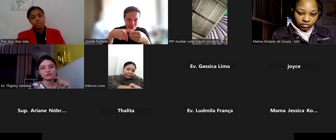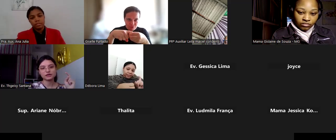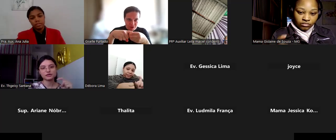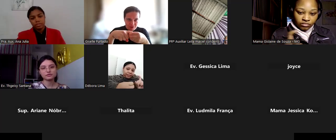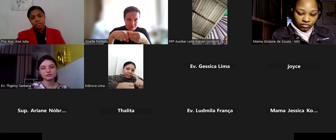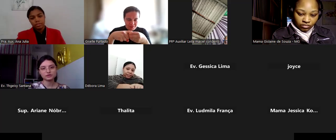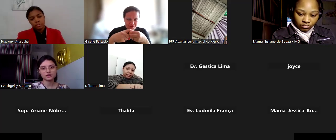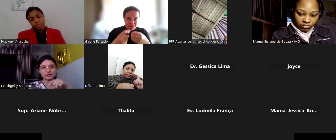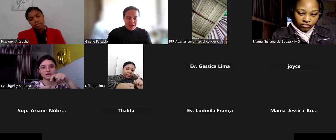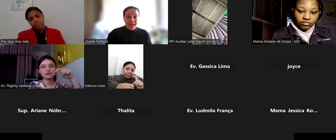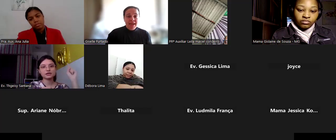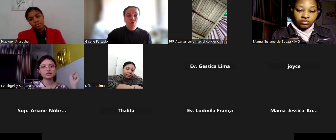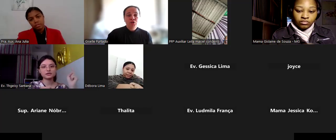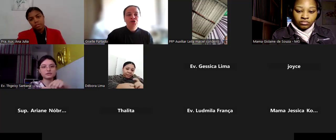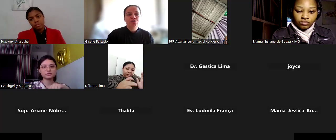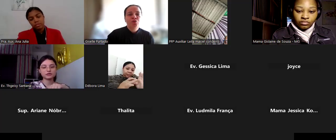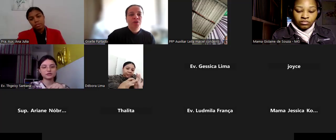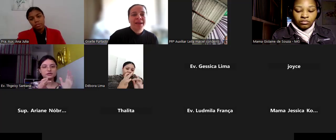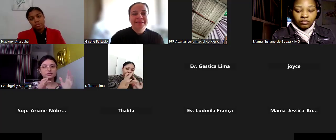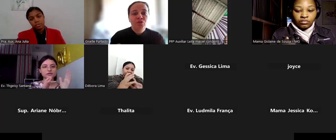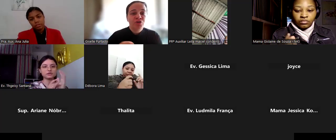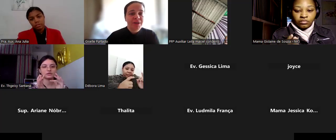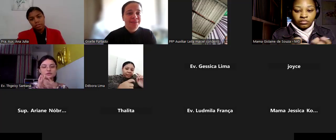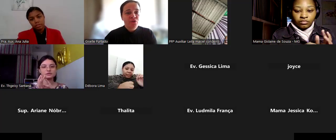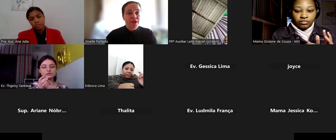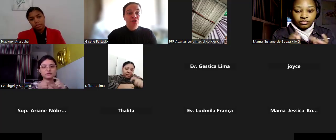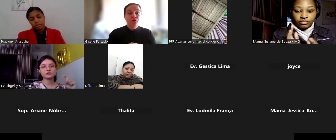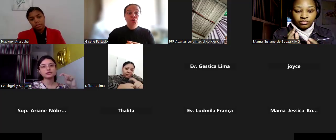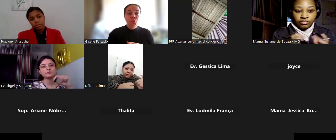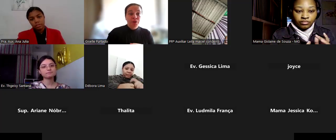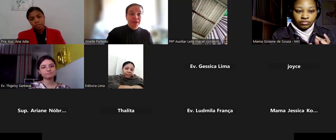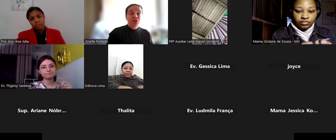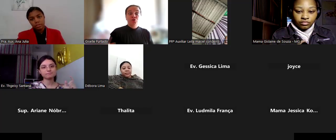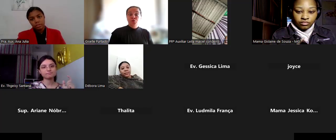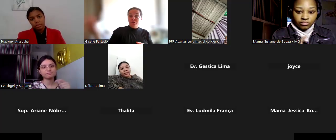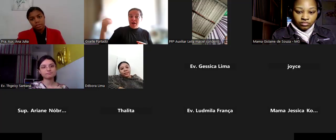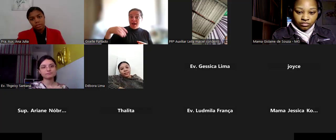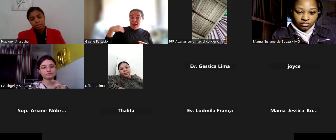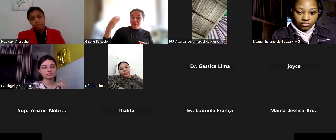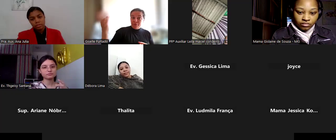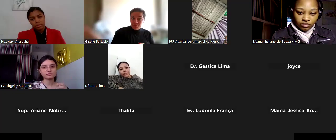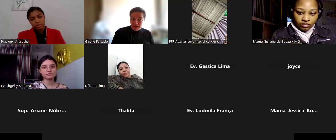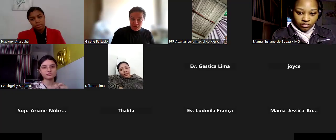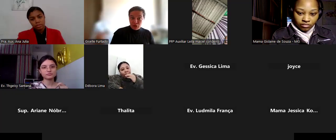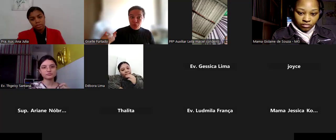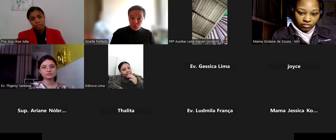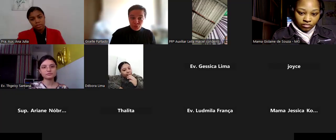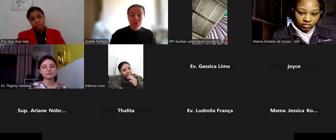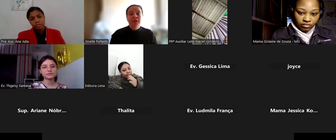voltar. E daí, quando eu digo essa conjugação, é de futuro, né? Jesus vai voltar no futuro.